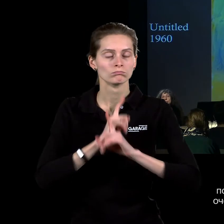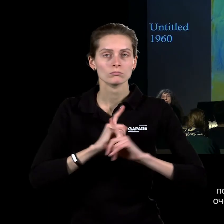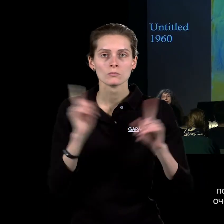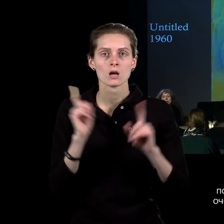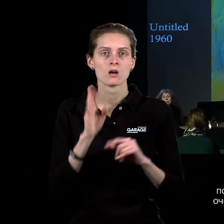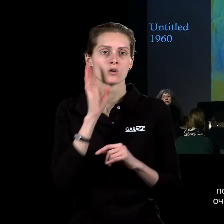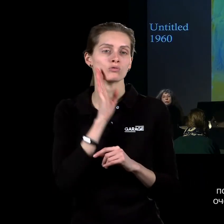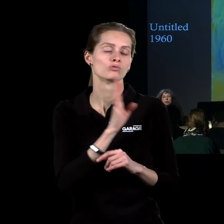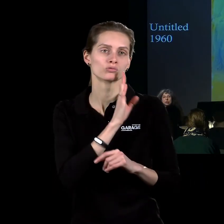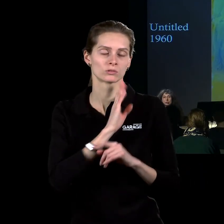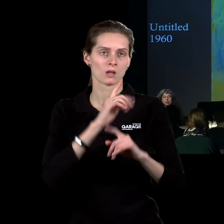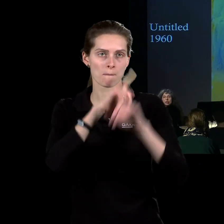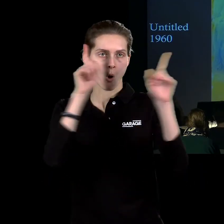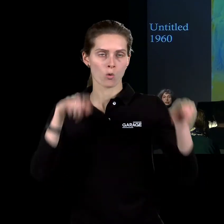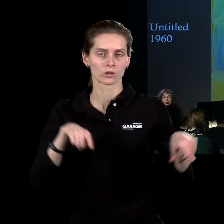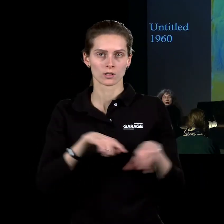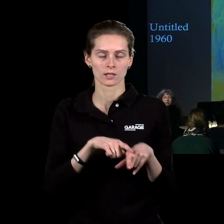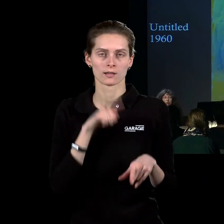резкими женскими портретами, в которых,